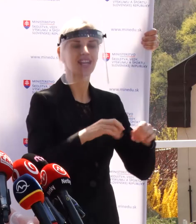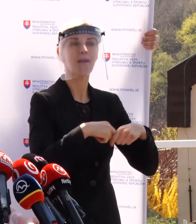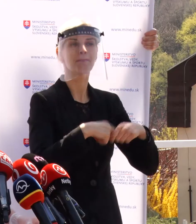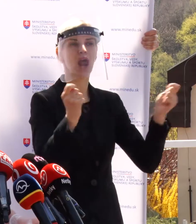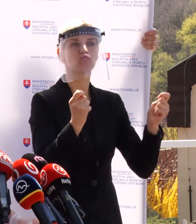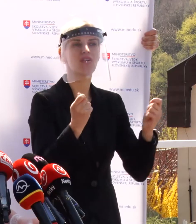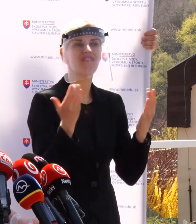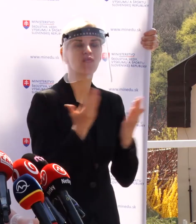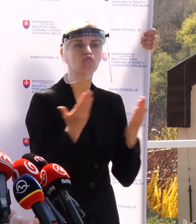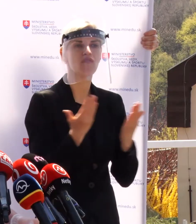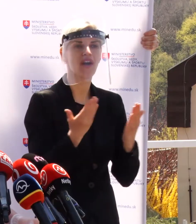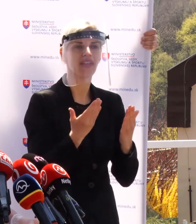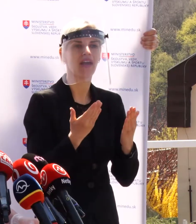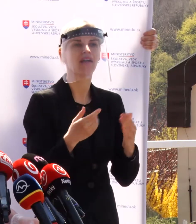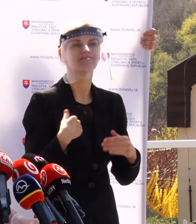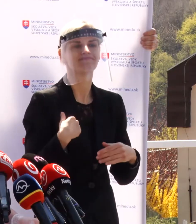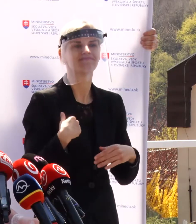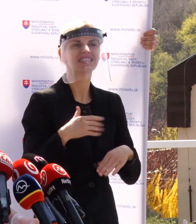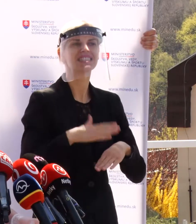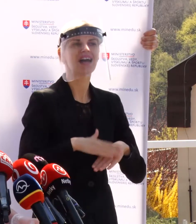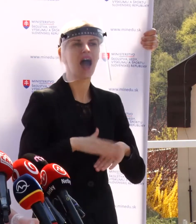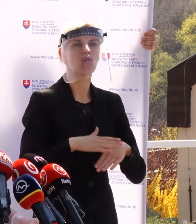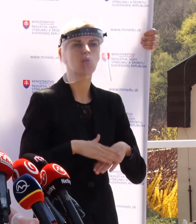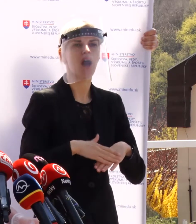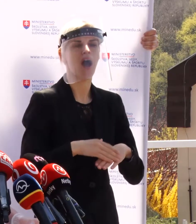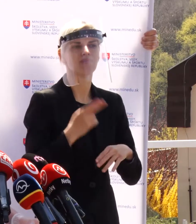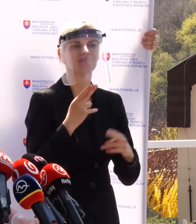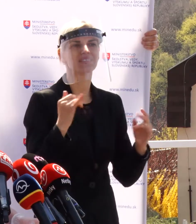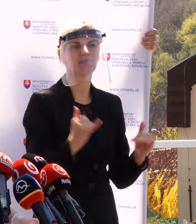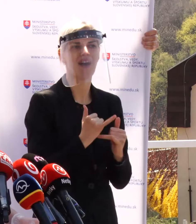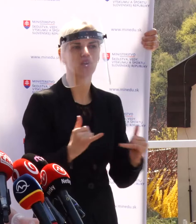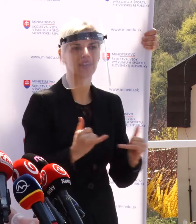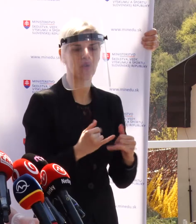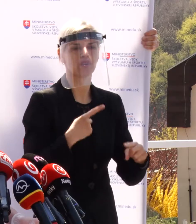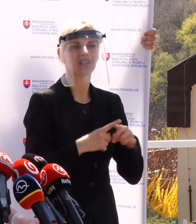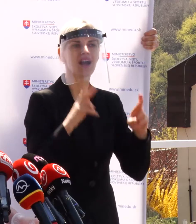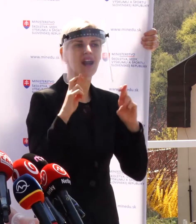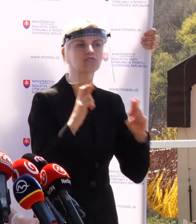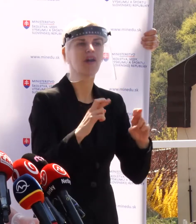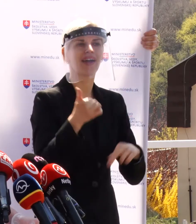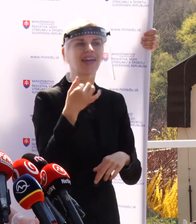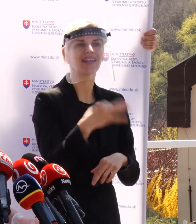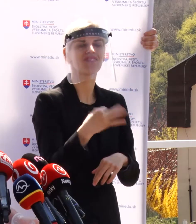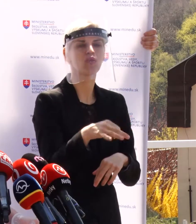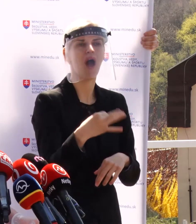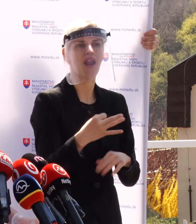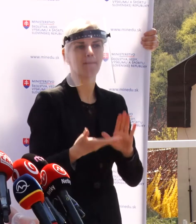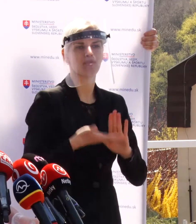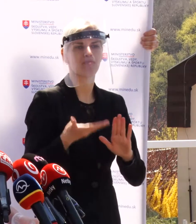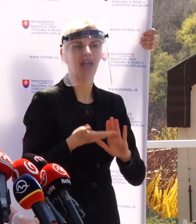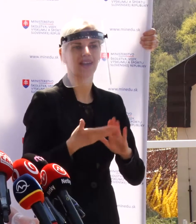je, aby bola zaručená spravodlivosť žiakov pri hodnotení a rešpektované vlastne individuálne podmienky na domácu